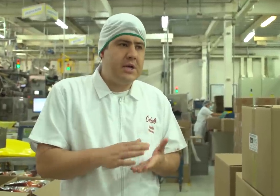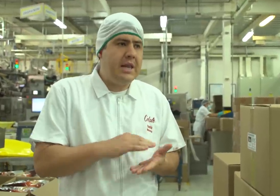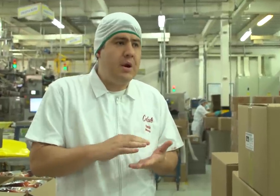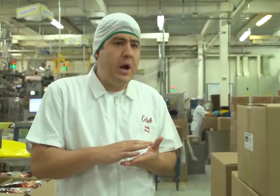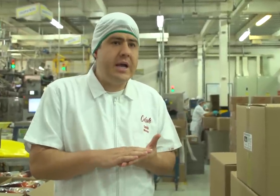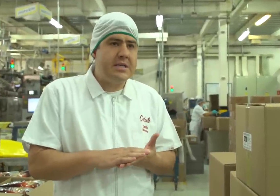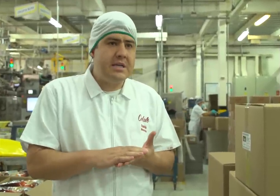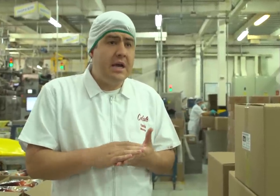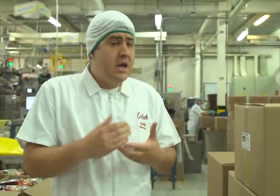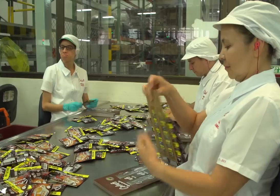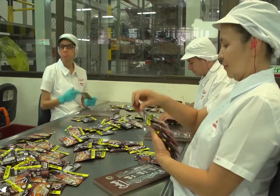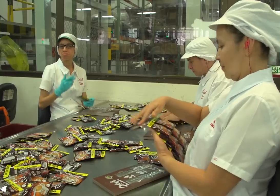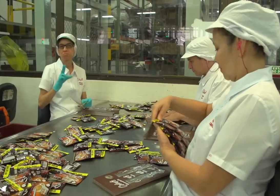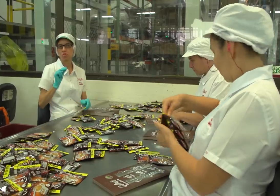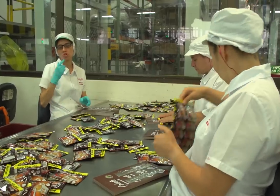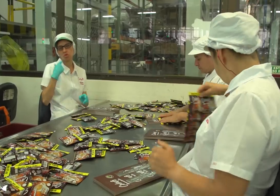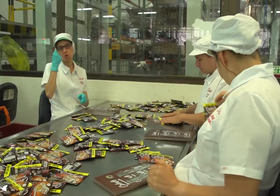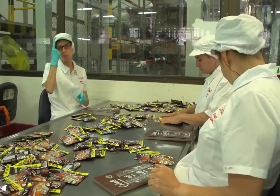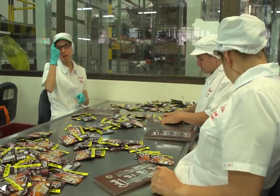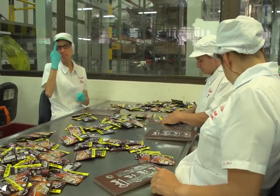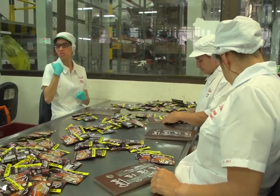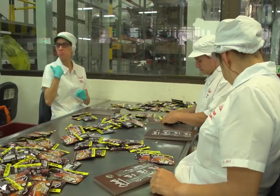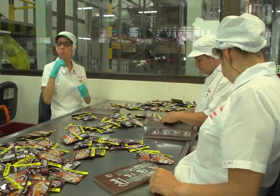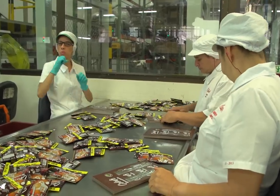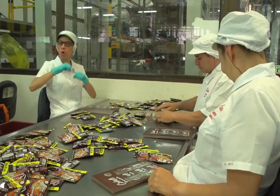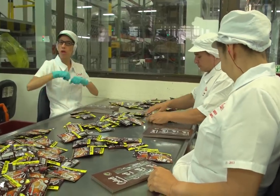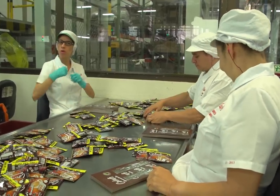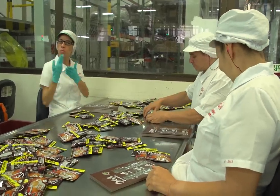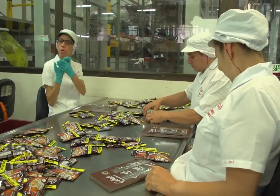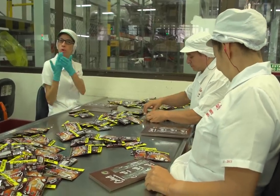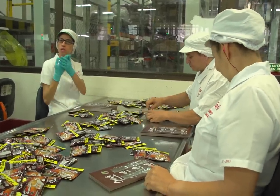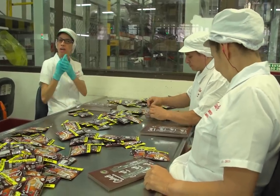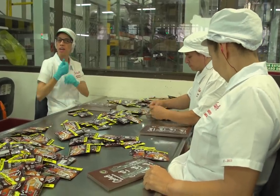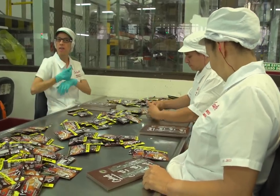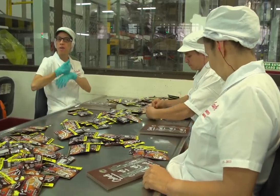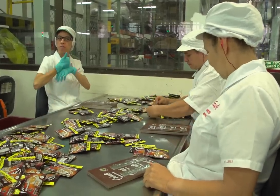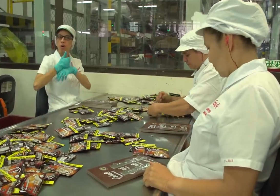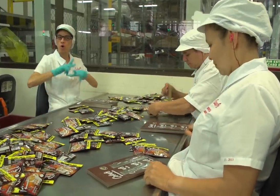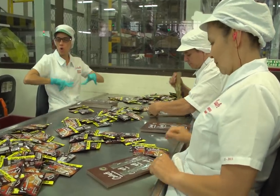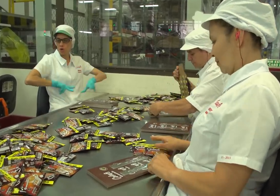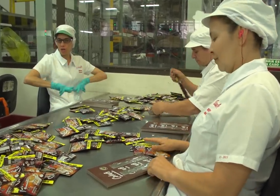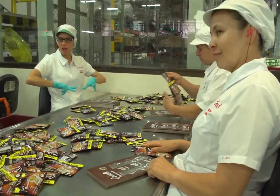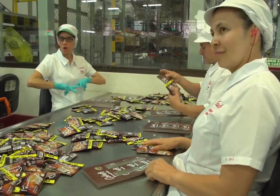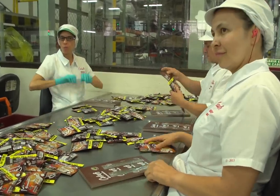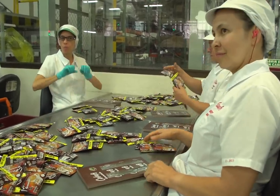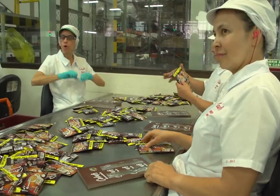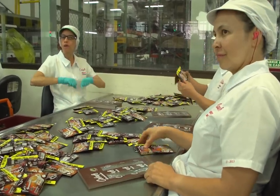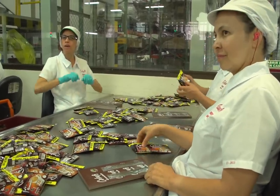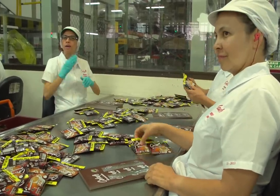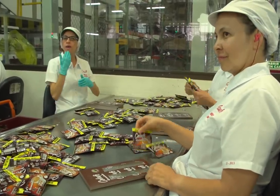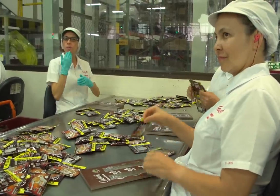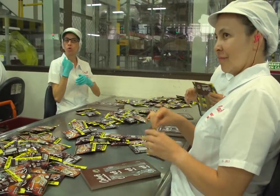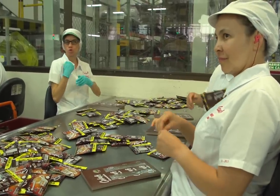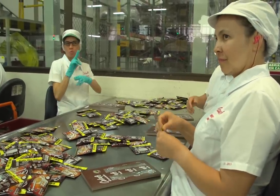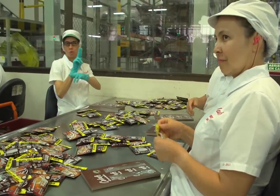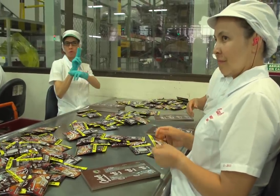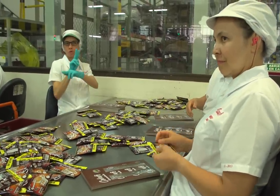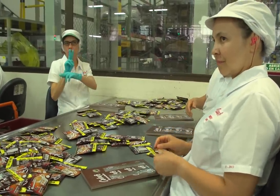el lenguaje de señas. No, yo pues a veces no le entiendo a veces. Por ejemplo, el jefe, pues por ejemplo puede,